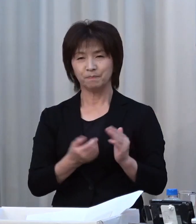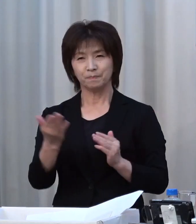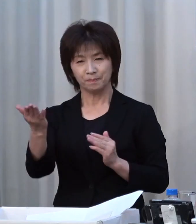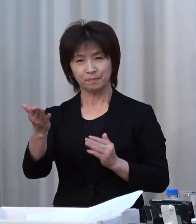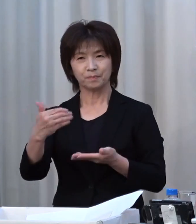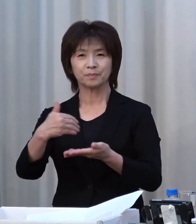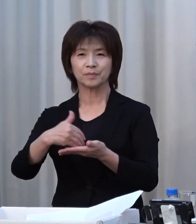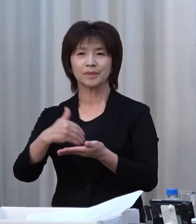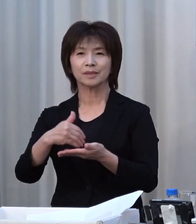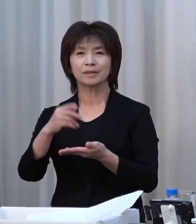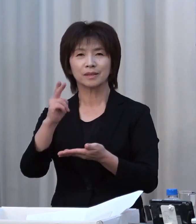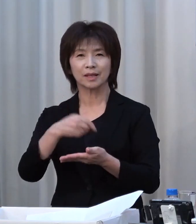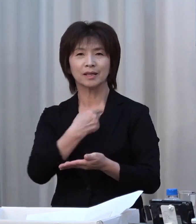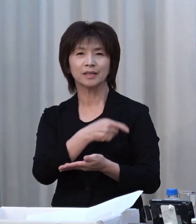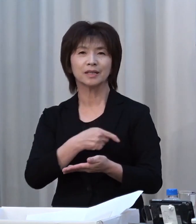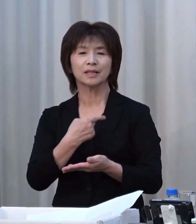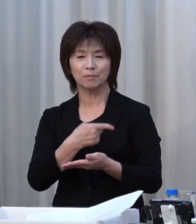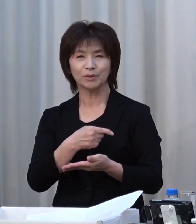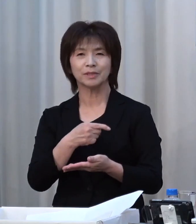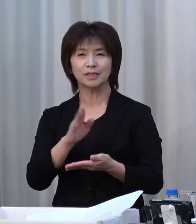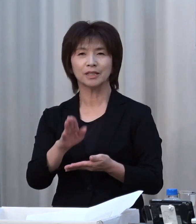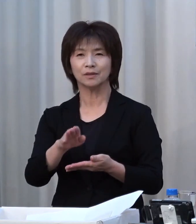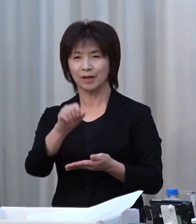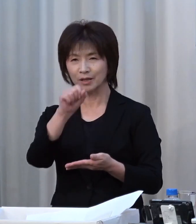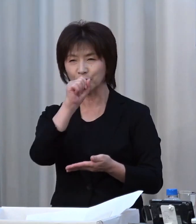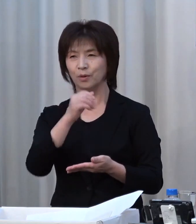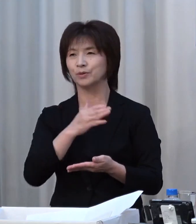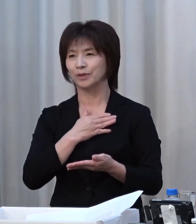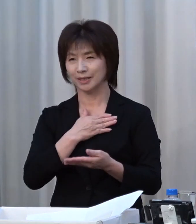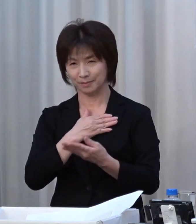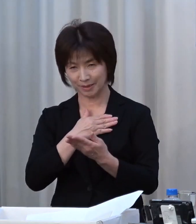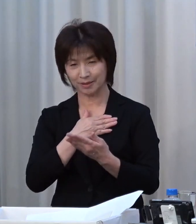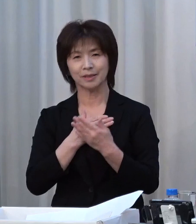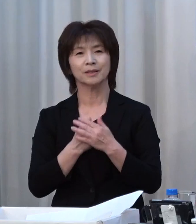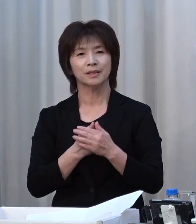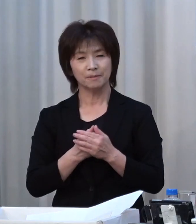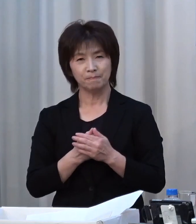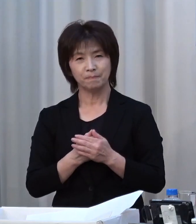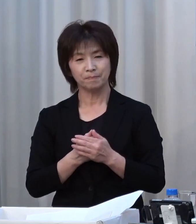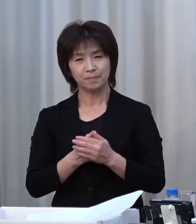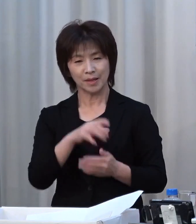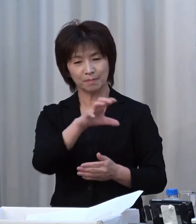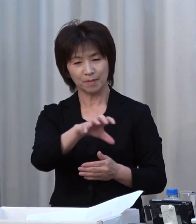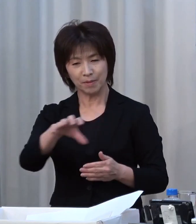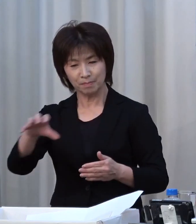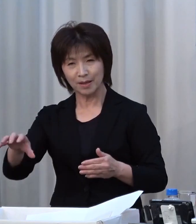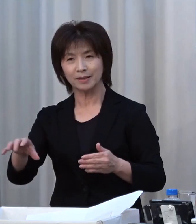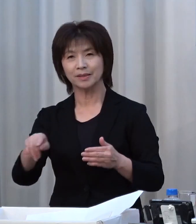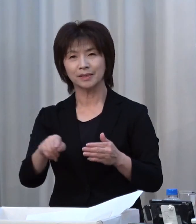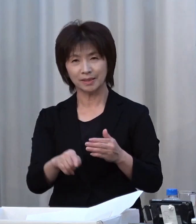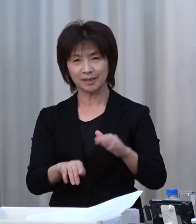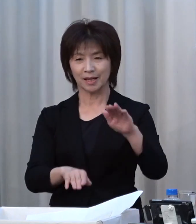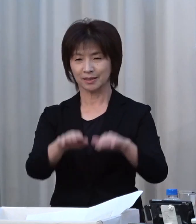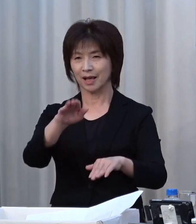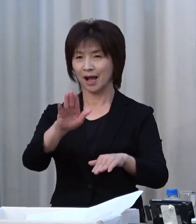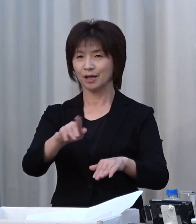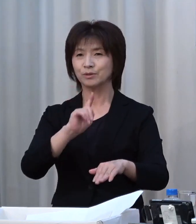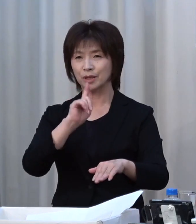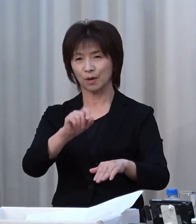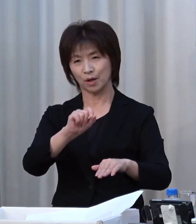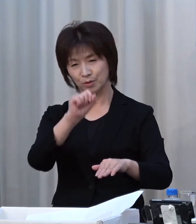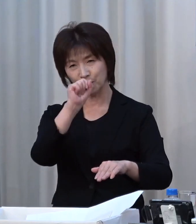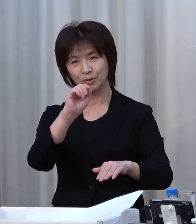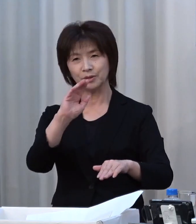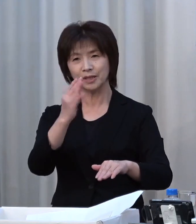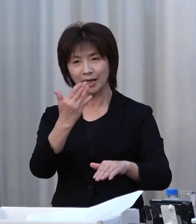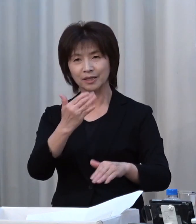んが言ってる気持ちはよく分かります。ね、自治体間であんまりそういう差があるっていうのが良くないんじゃ